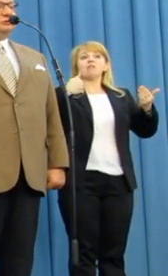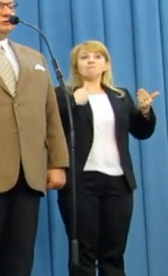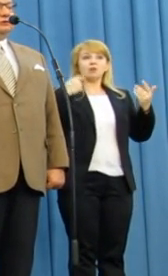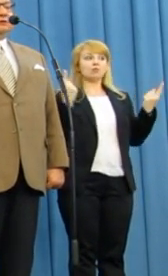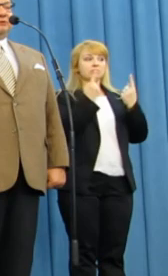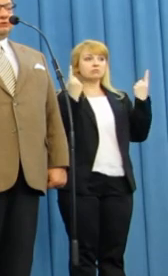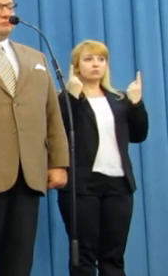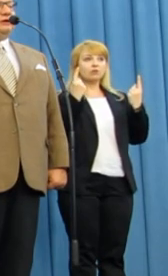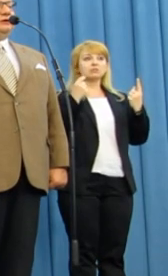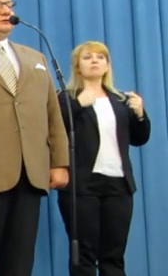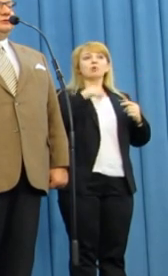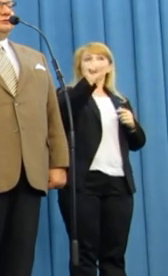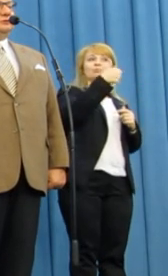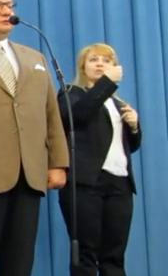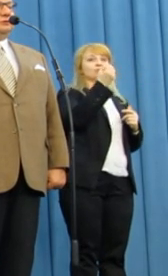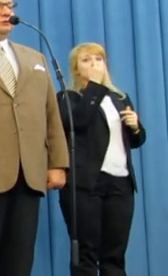okoliczności. 1 maja,